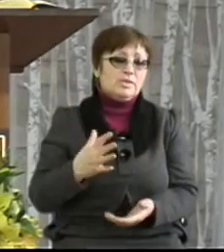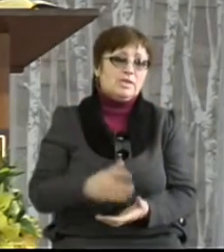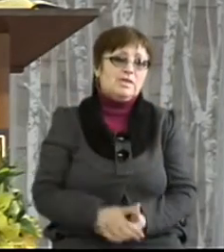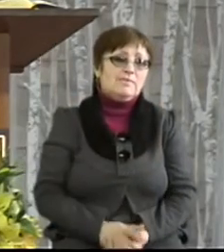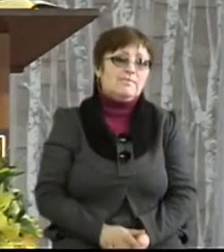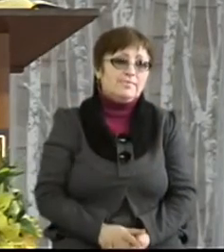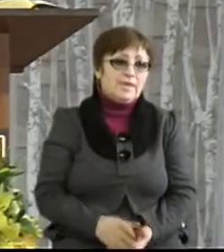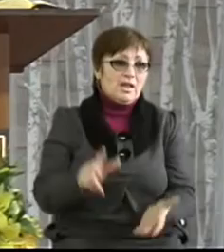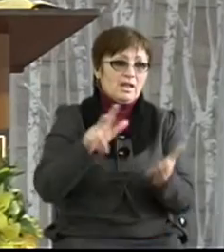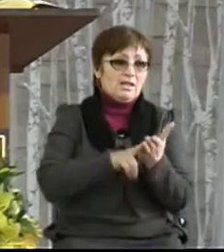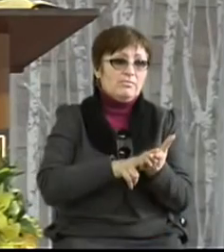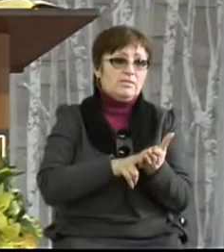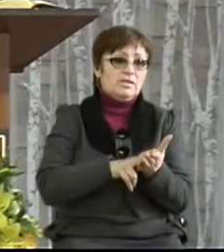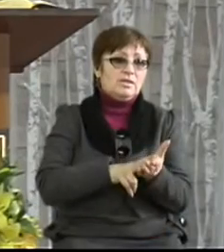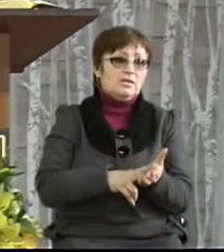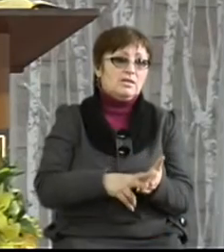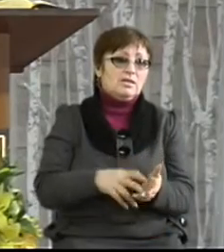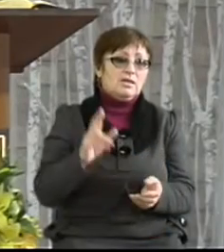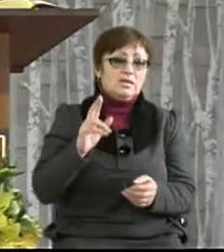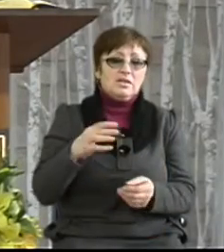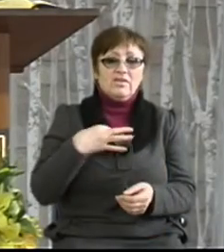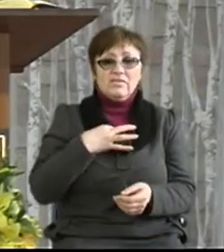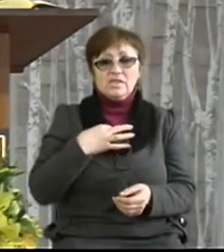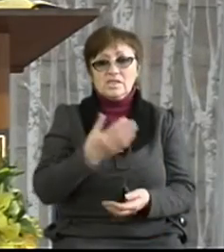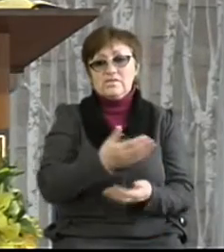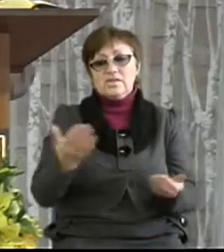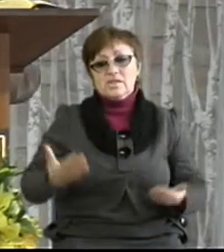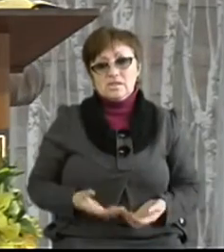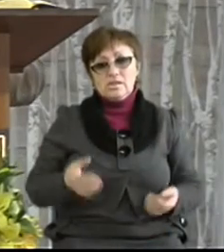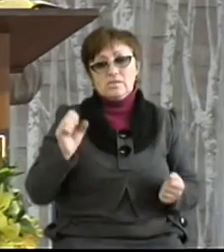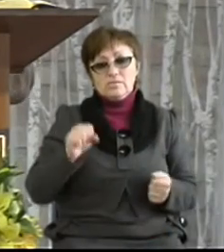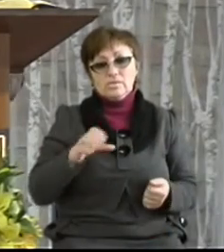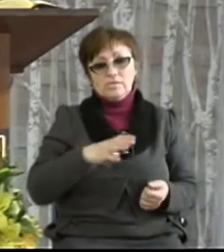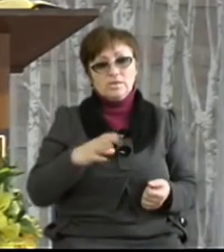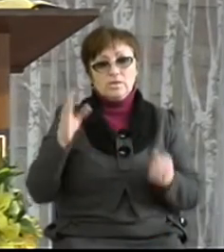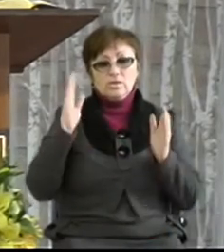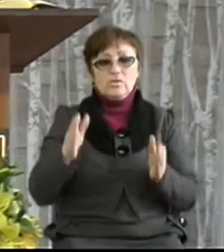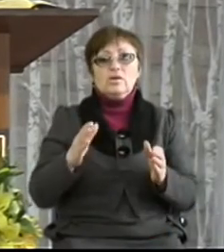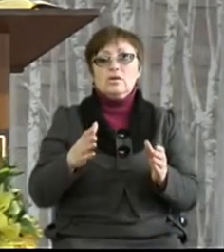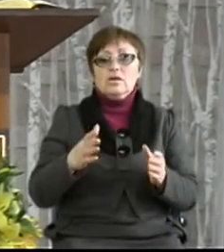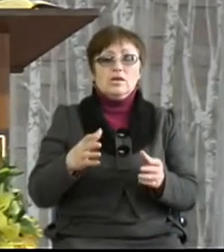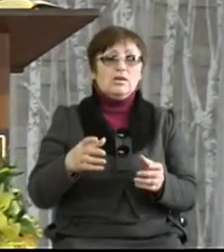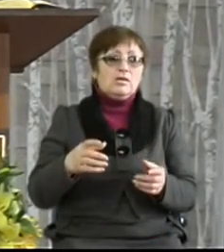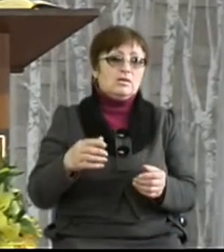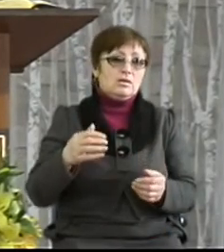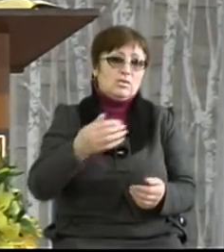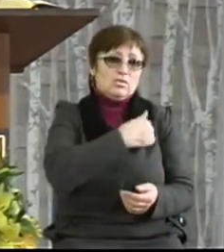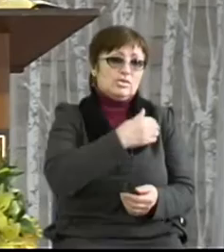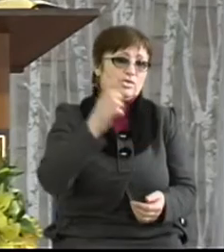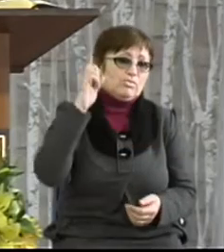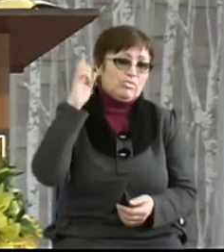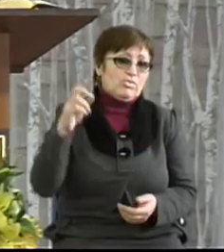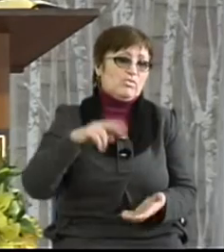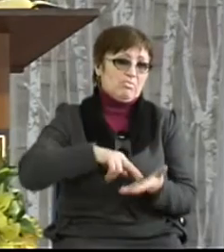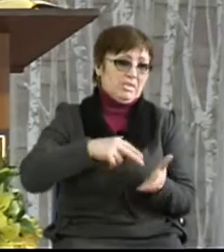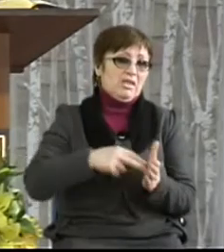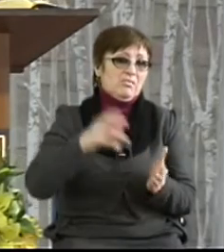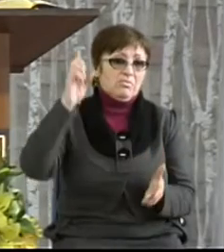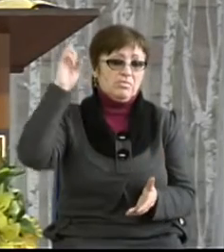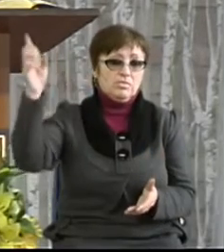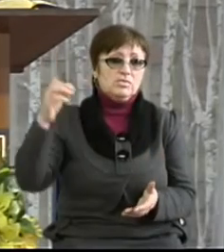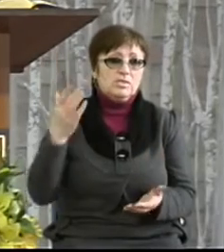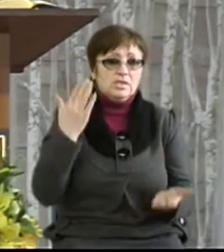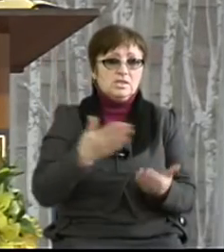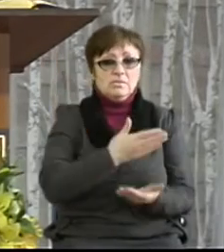То есть определенные вещи, которые могут быть в нашей жизни, они определены Богом, и мы должны это понимать. И если мы знаем и понимаем